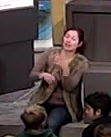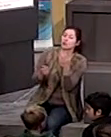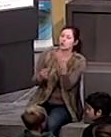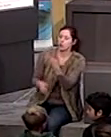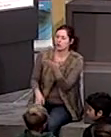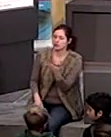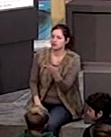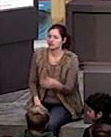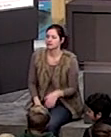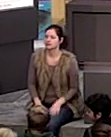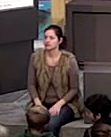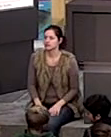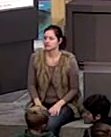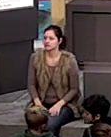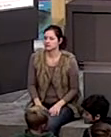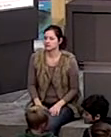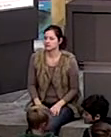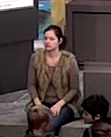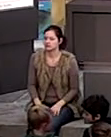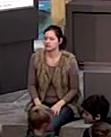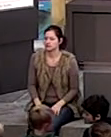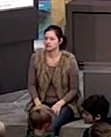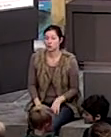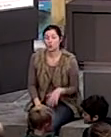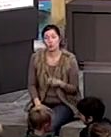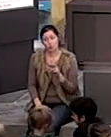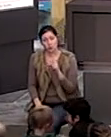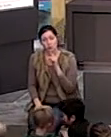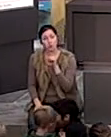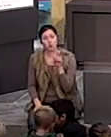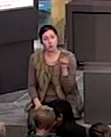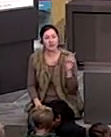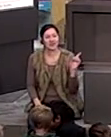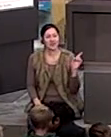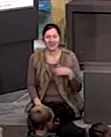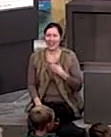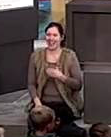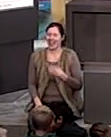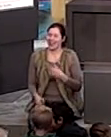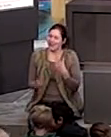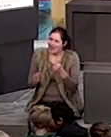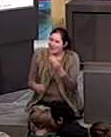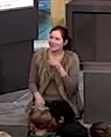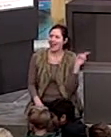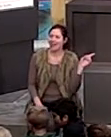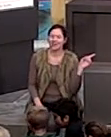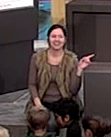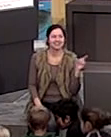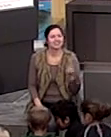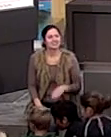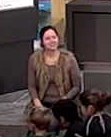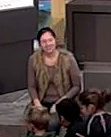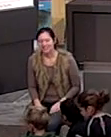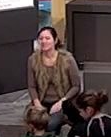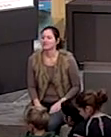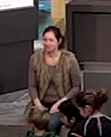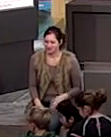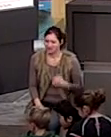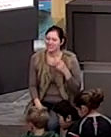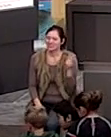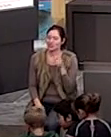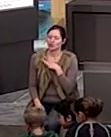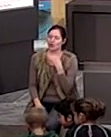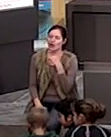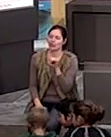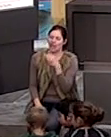Ja, dat is wel... Dat vind ik ook een leuke vraag. Ik ga er dadelijk ook nog een iets ander antwoord